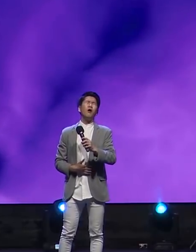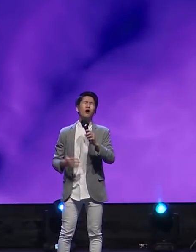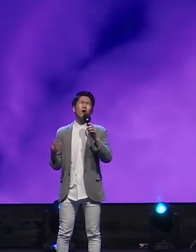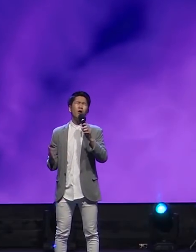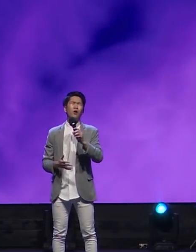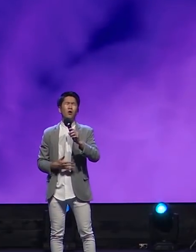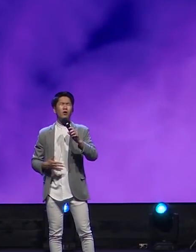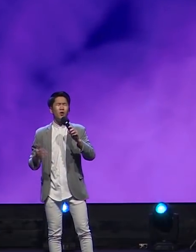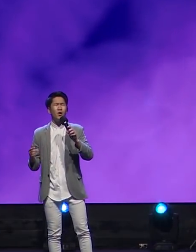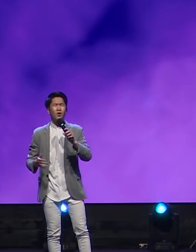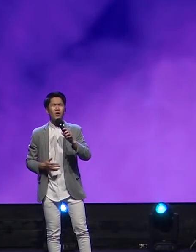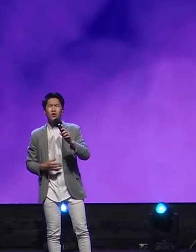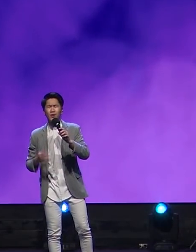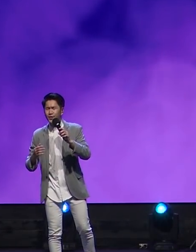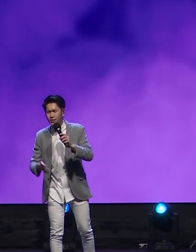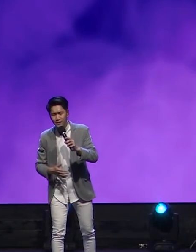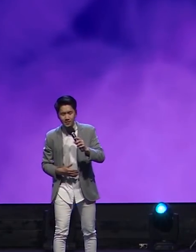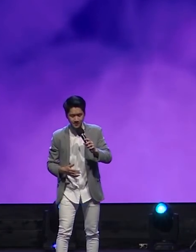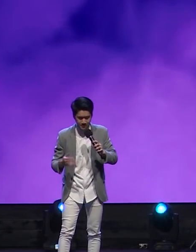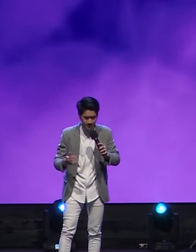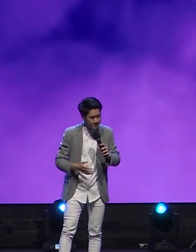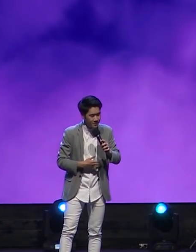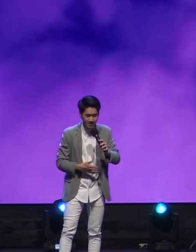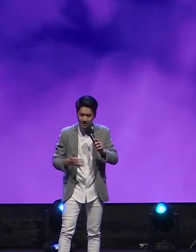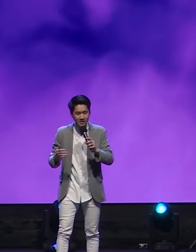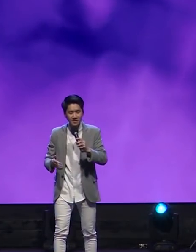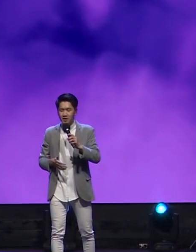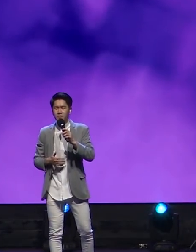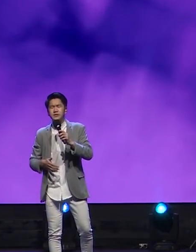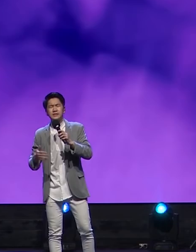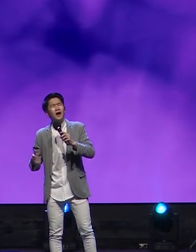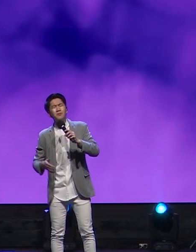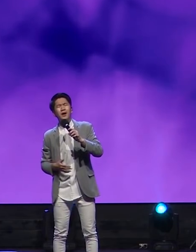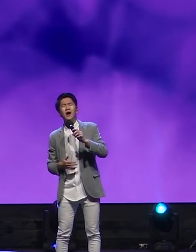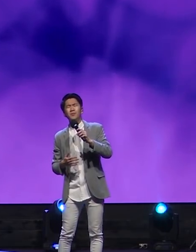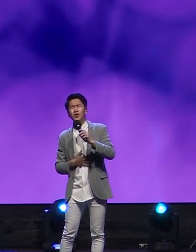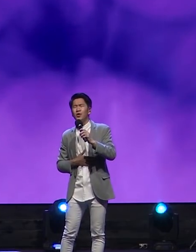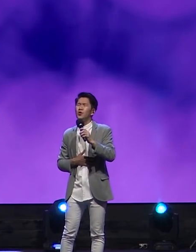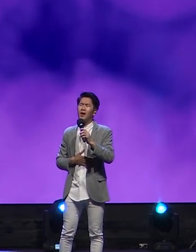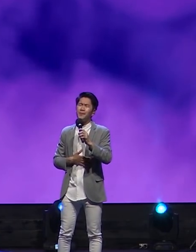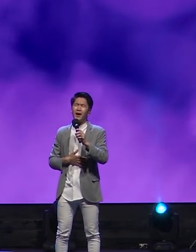Kami kan tenang bersamamu. Haleluya.